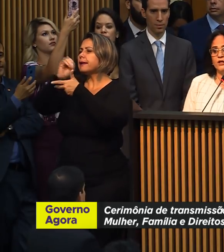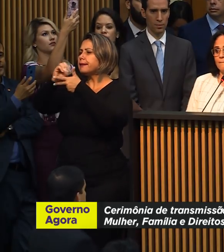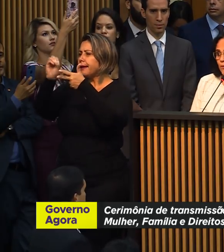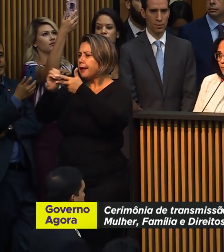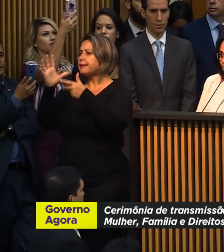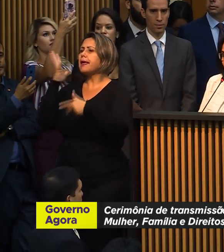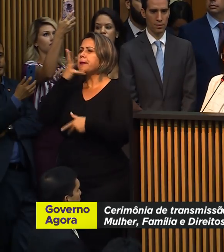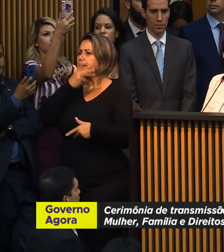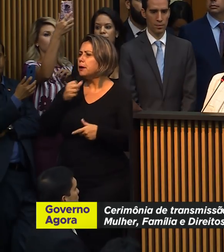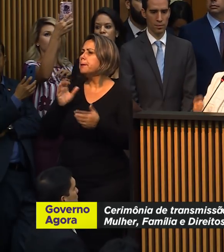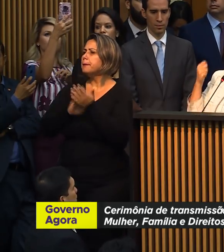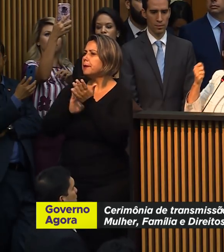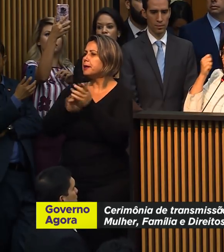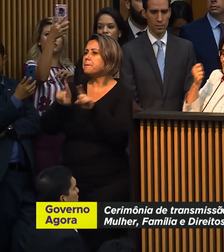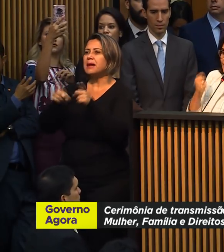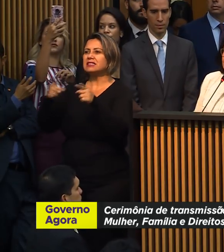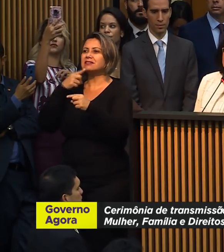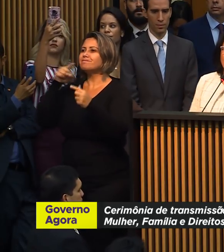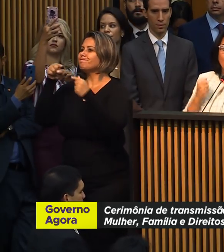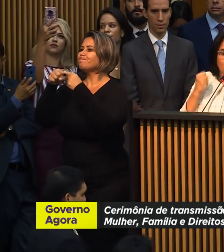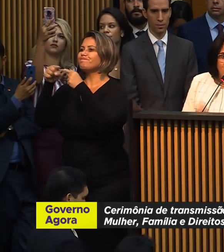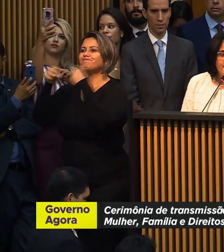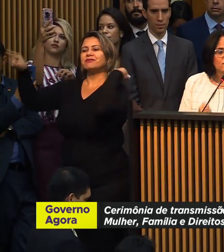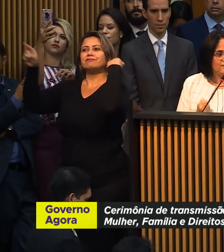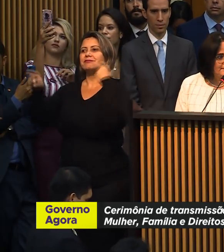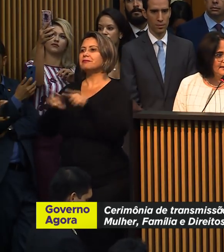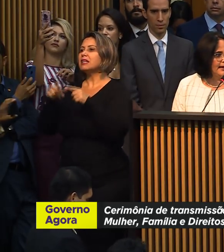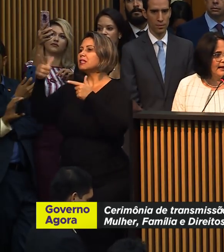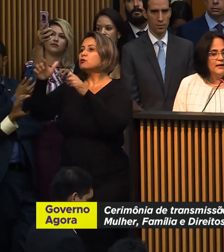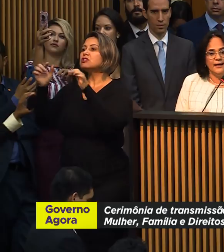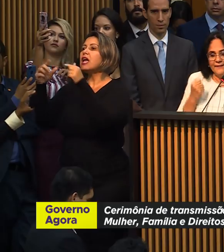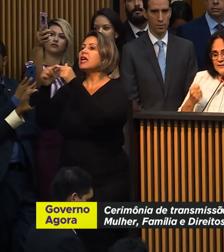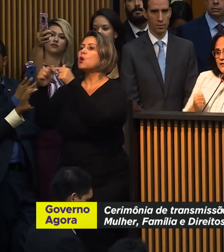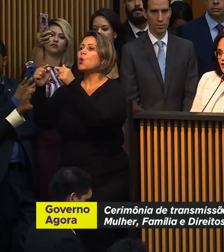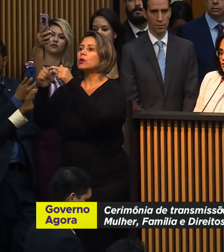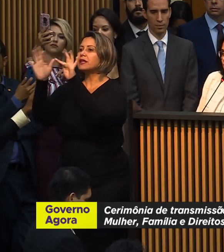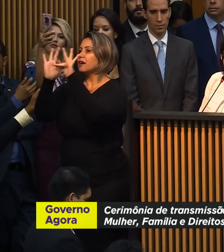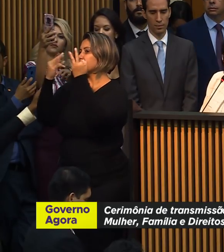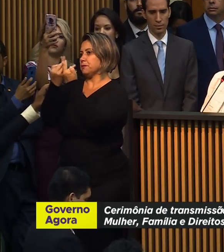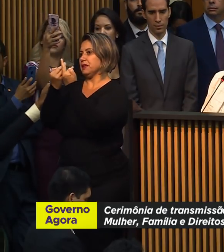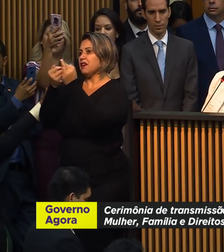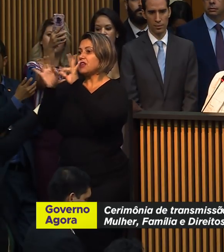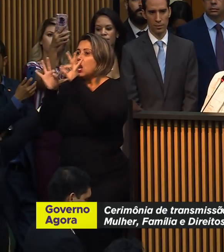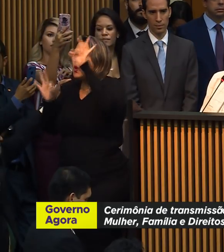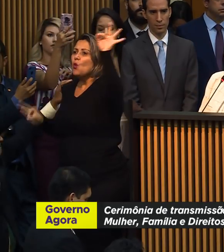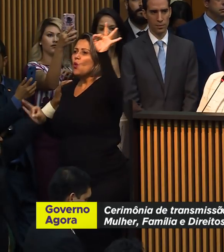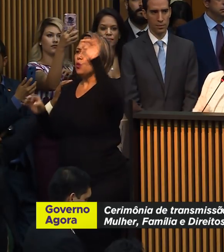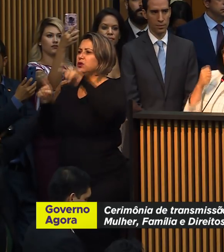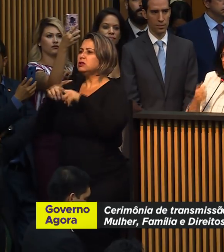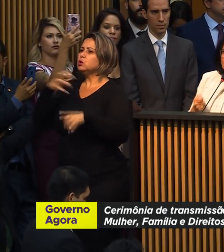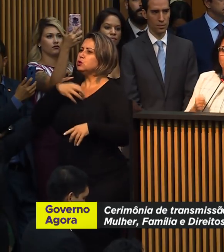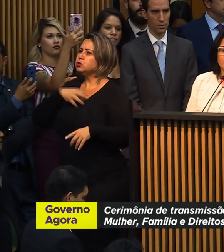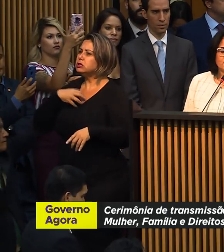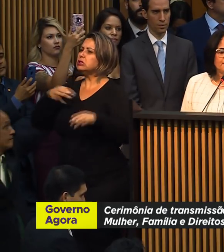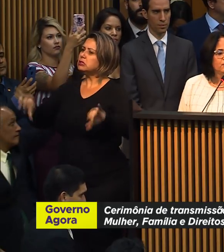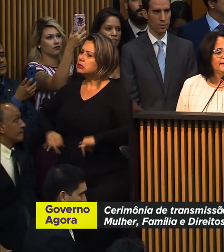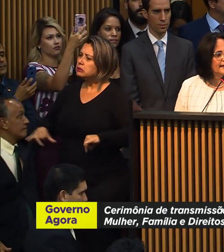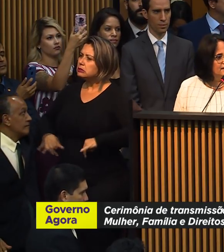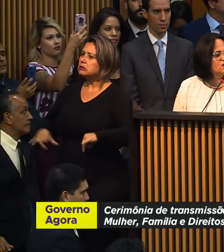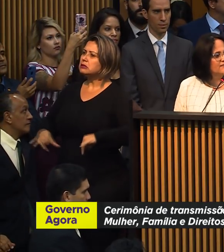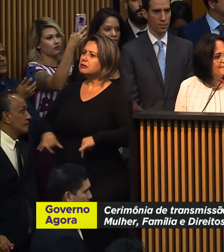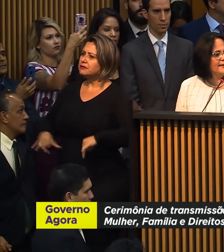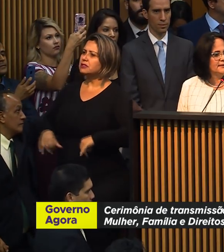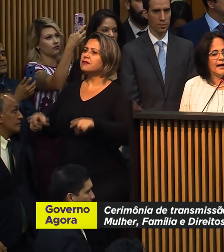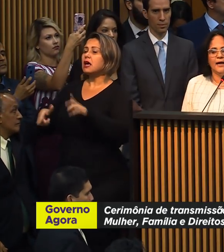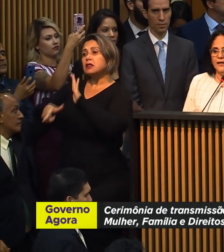pensar política pública que não fortaleça o vínculo familiar. E é nesse sentido que o governo Bolsonaro vem. Toda a política